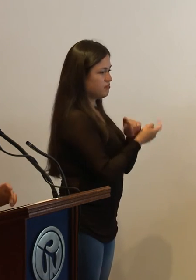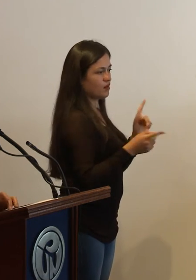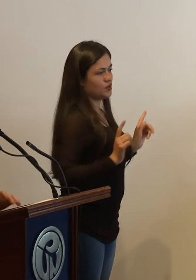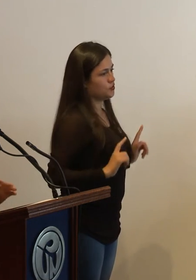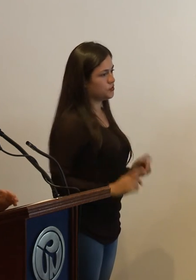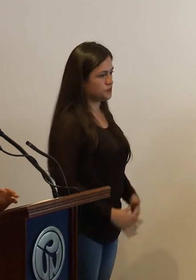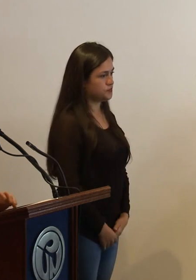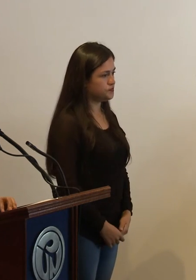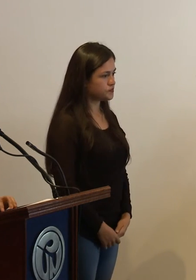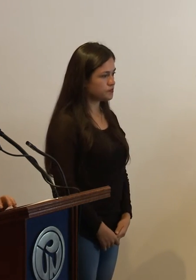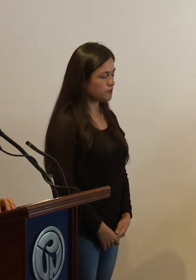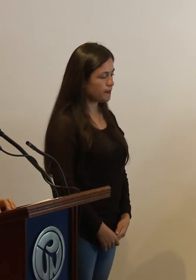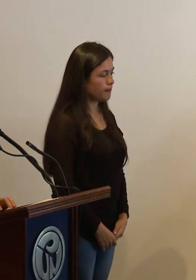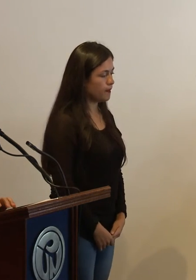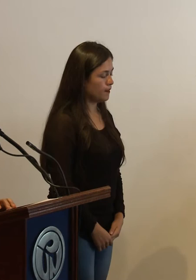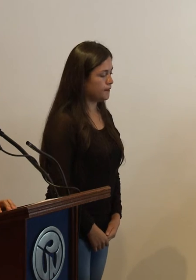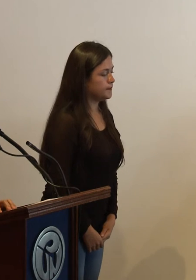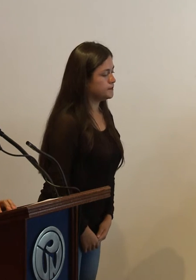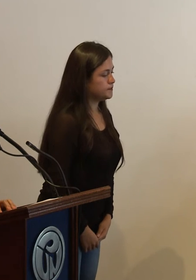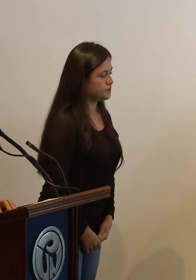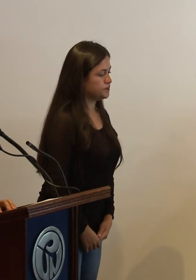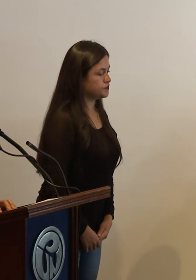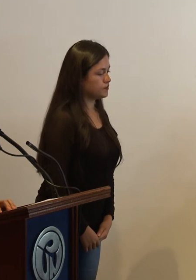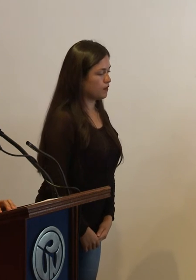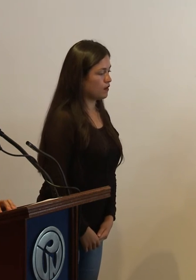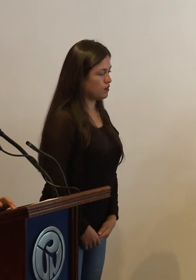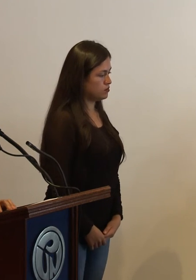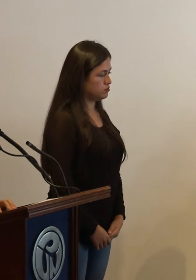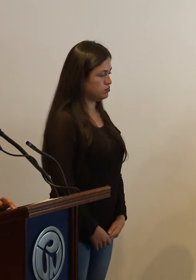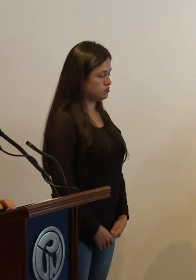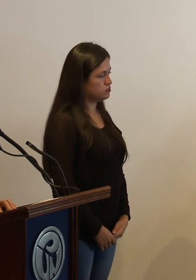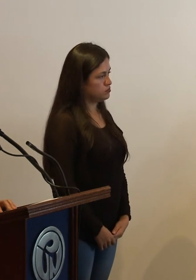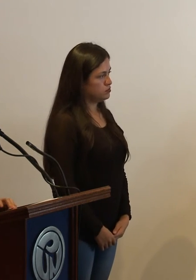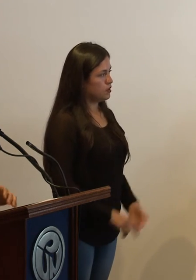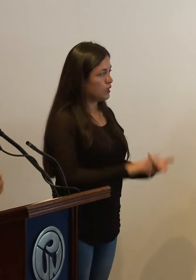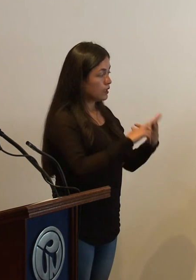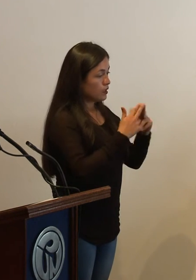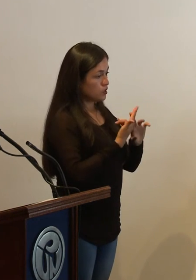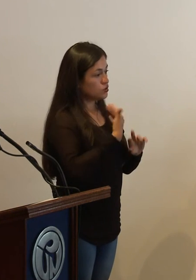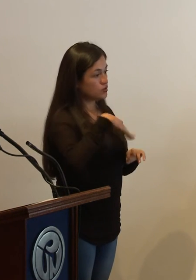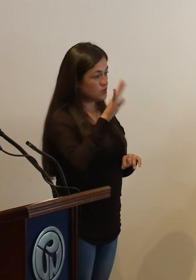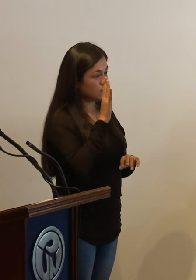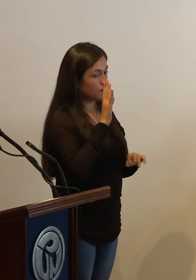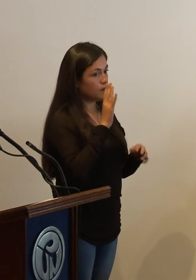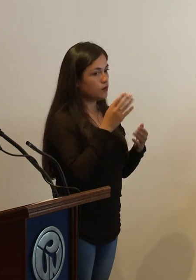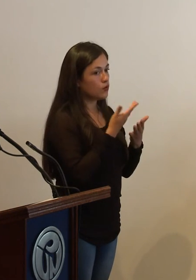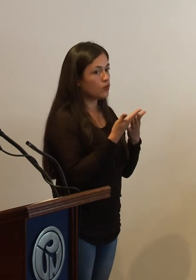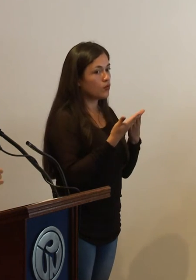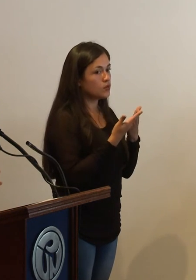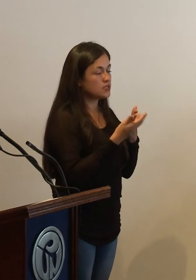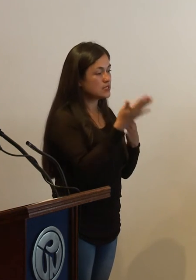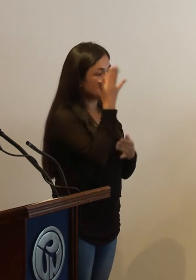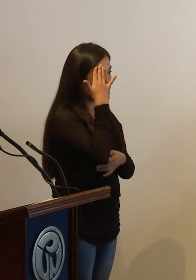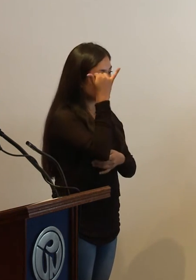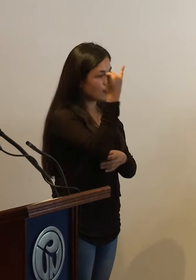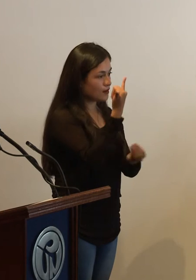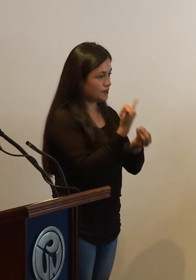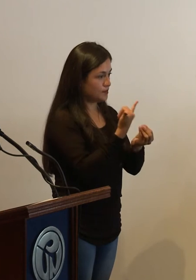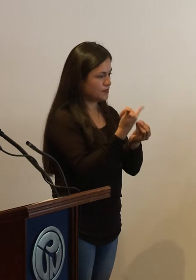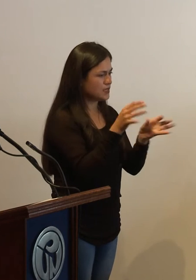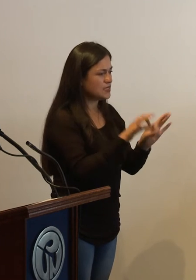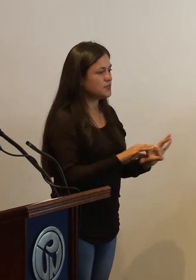En términos ya, digamos, más concretos, desde lo académico, vale la pena pensar en una formación